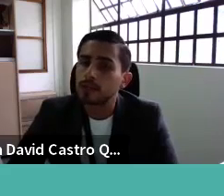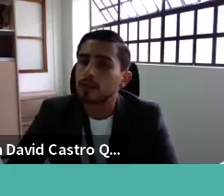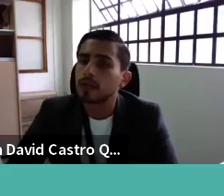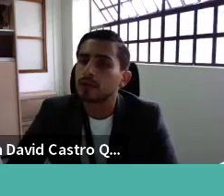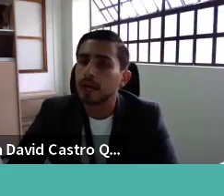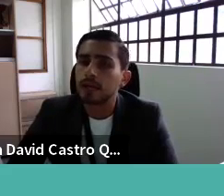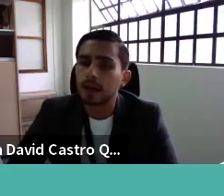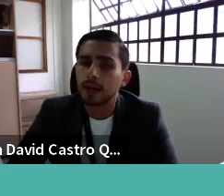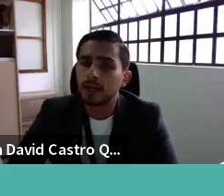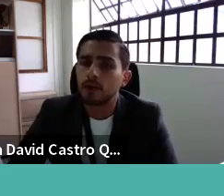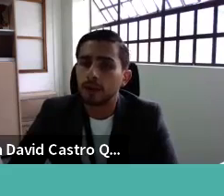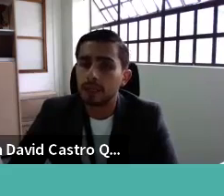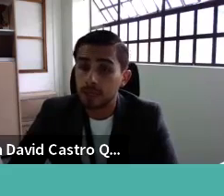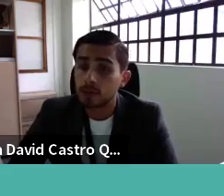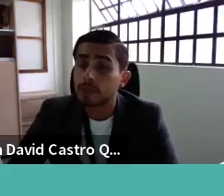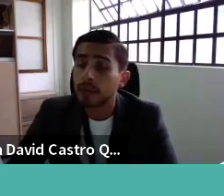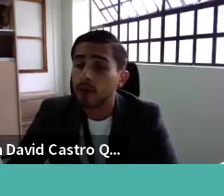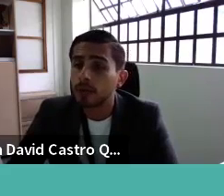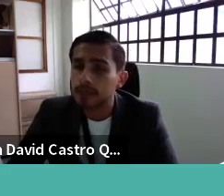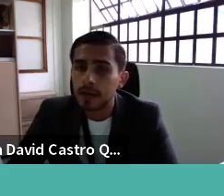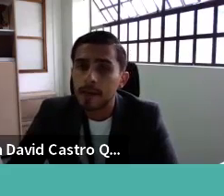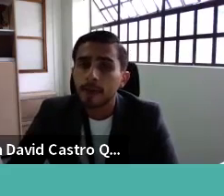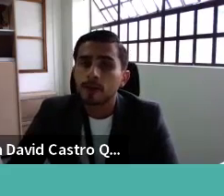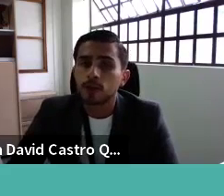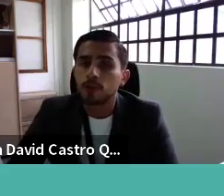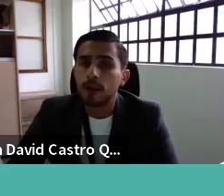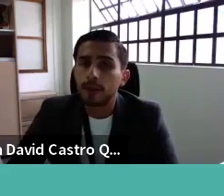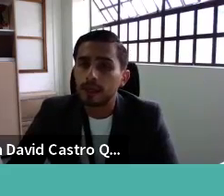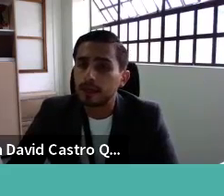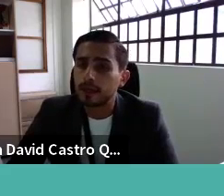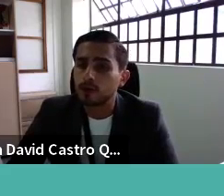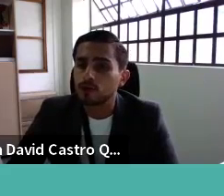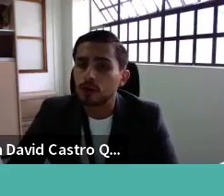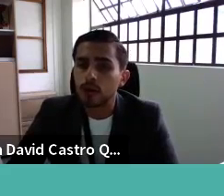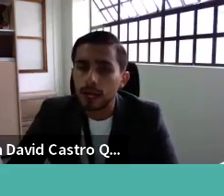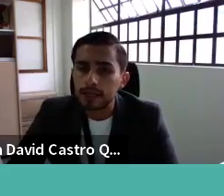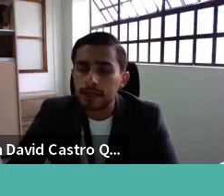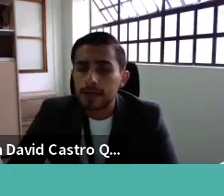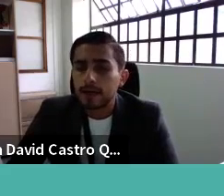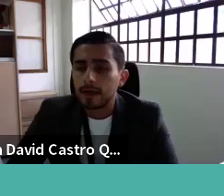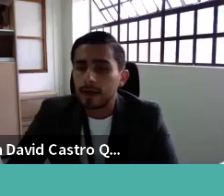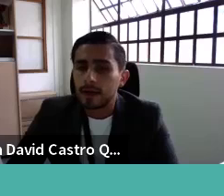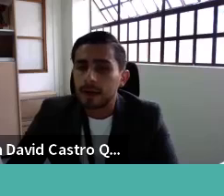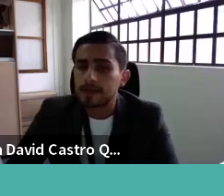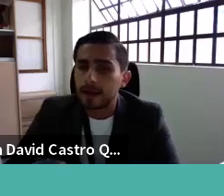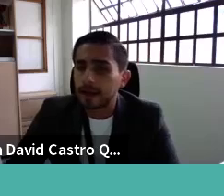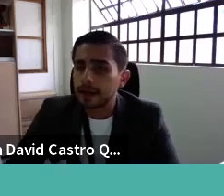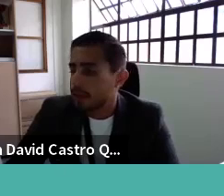atención y quiero traerlas acá para que conversemos. Y para conversar, yo les voy a pedir que con sus celulares escaneen este